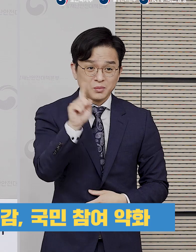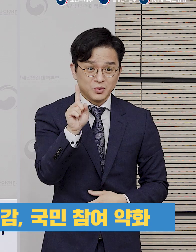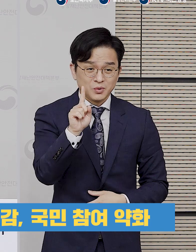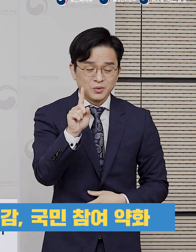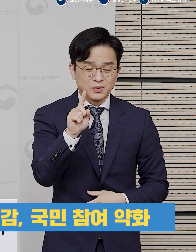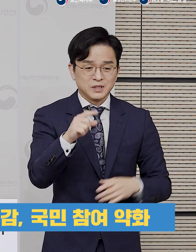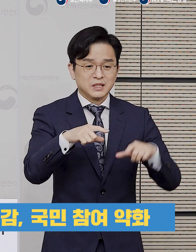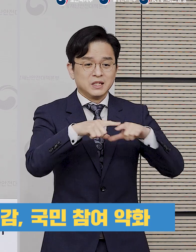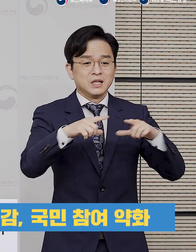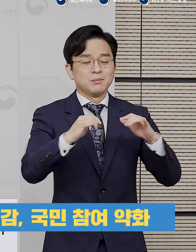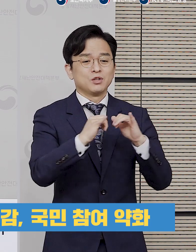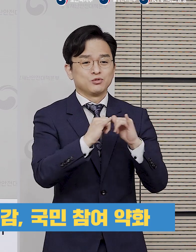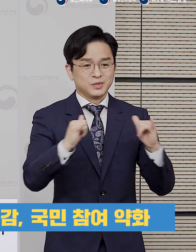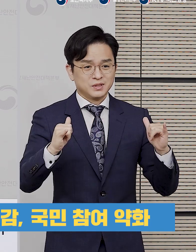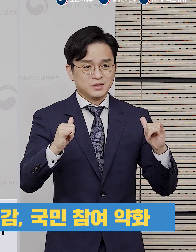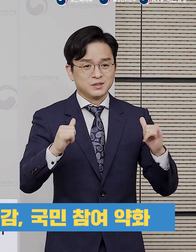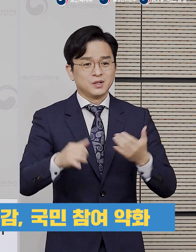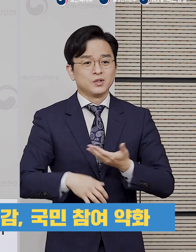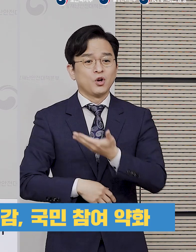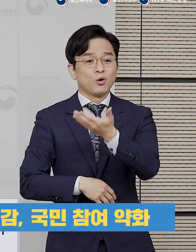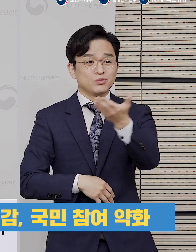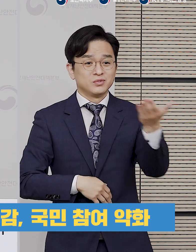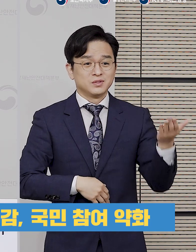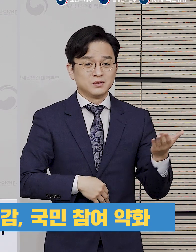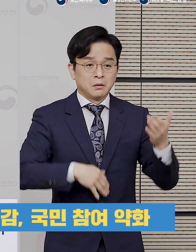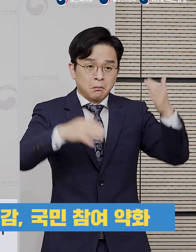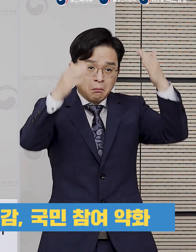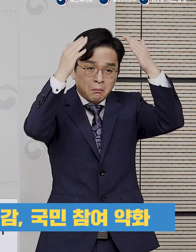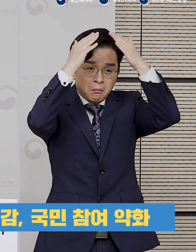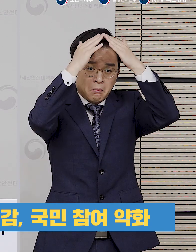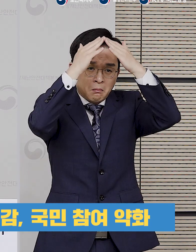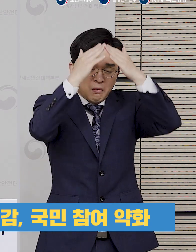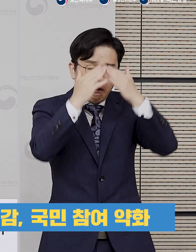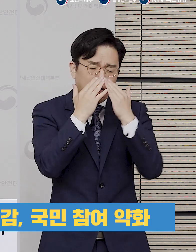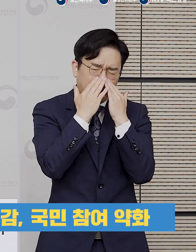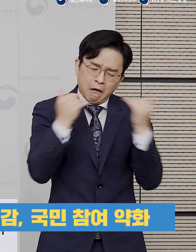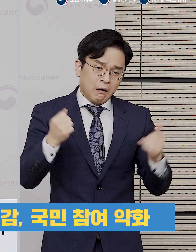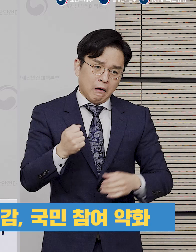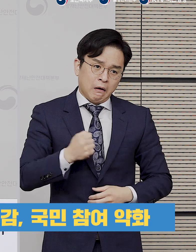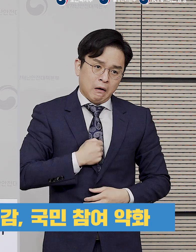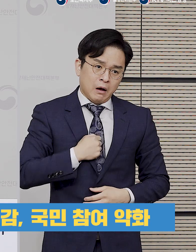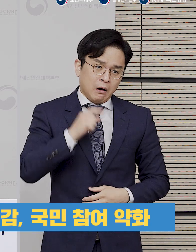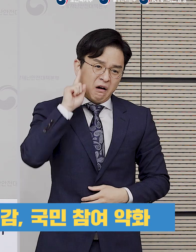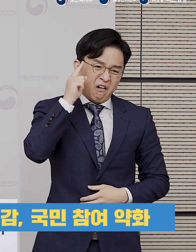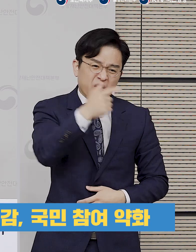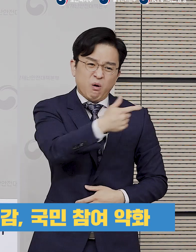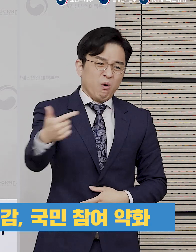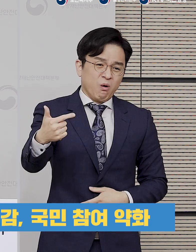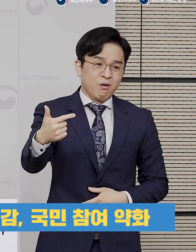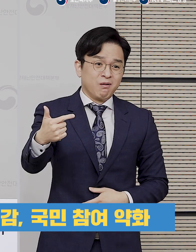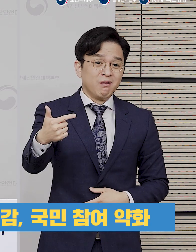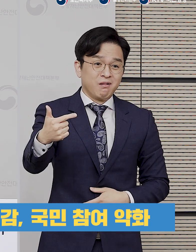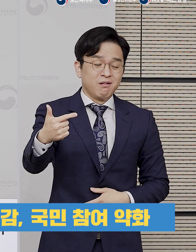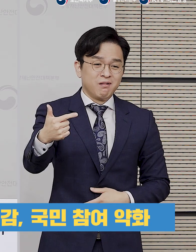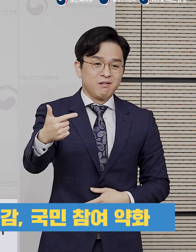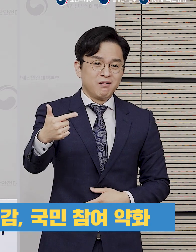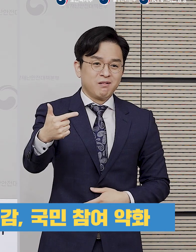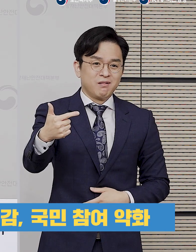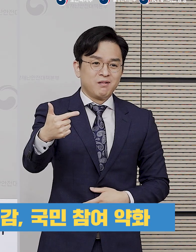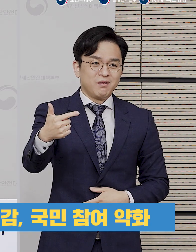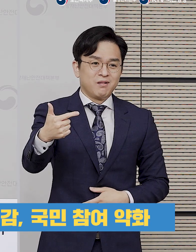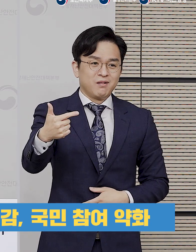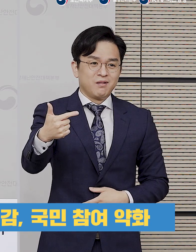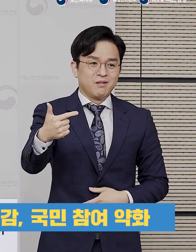계속된 사회적 거리두기로 피로감을 느끼는 국민들이 늘어나면서 강력한 사회적 거리두기를 호소했던